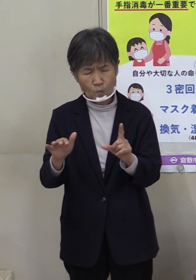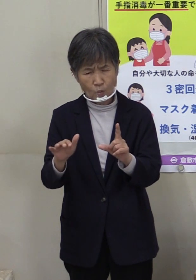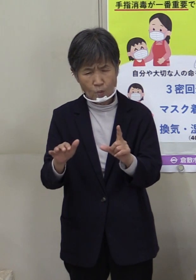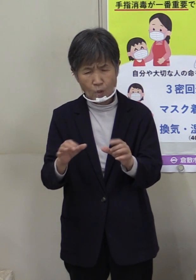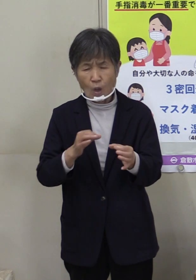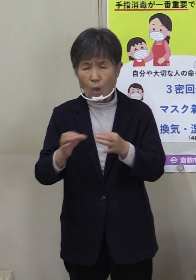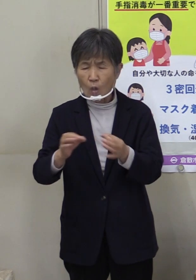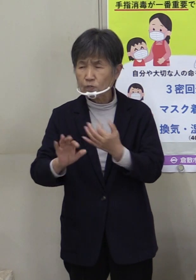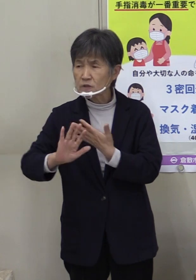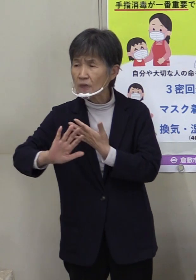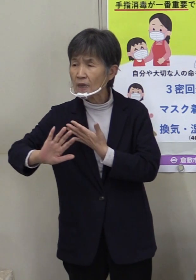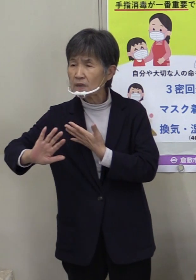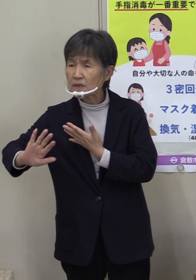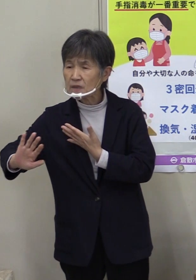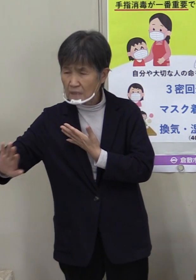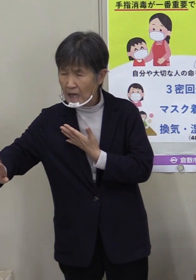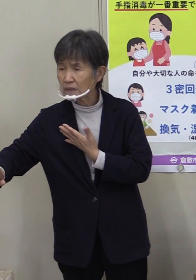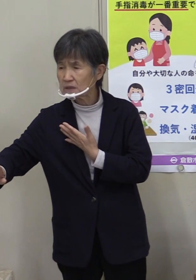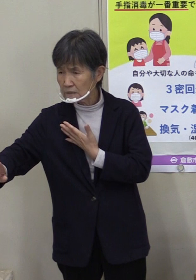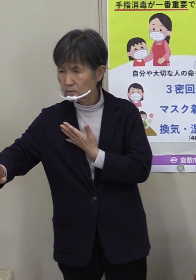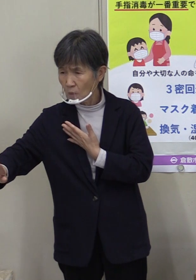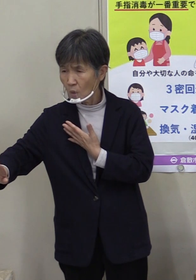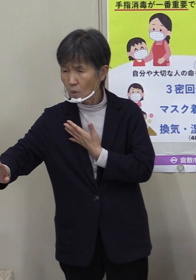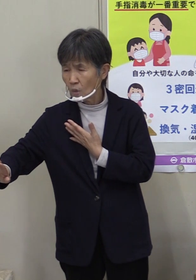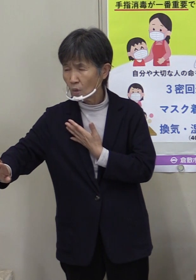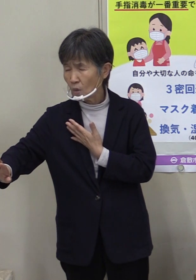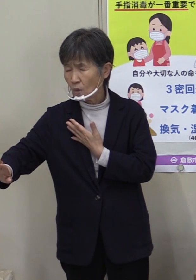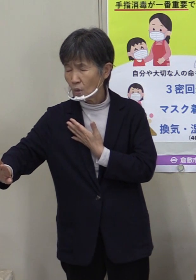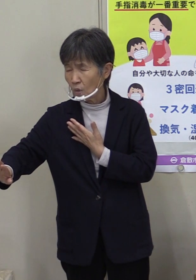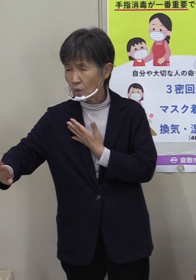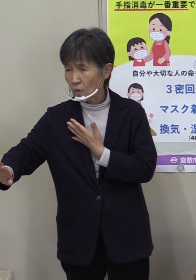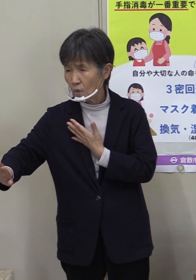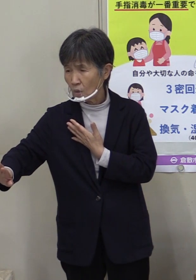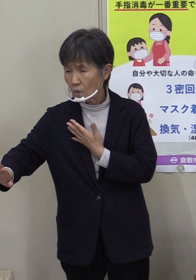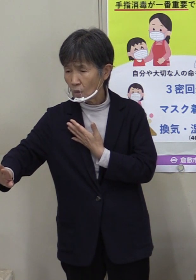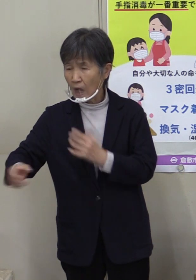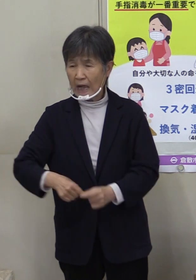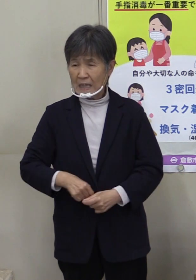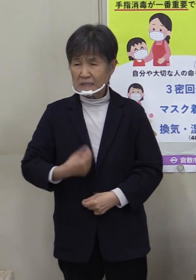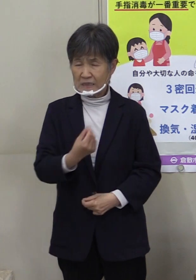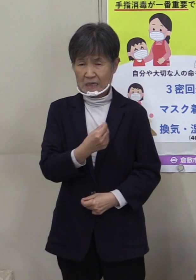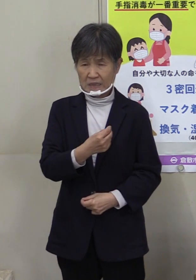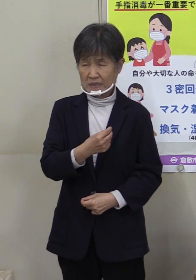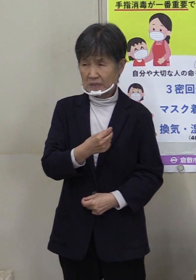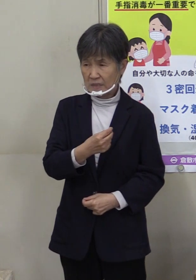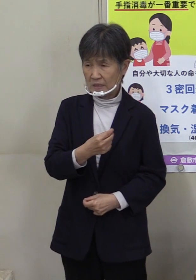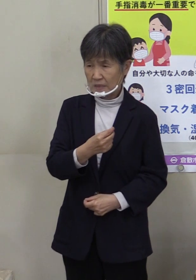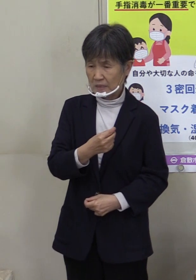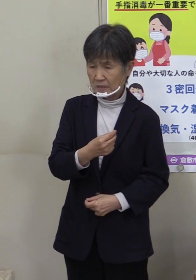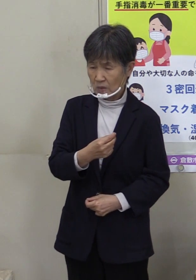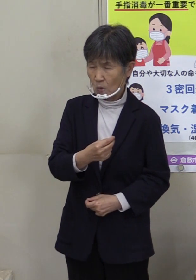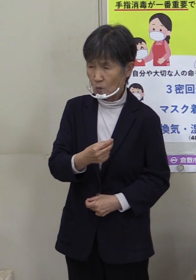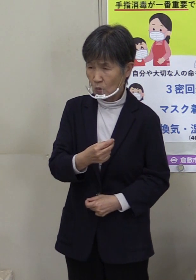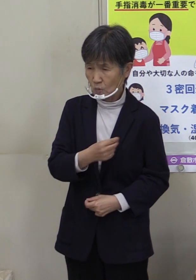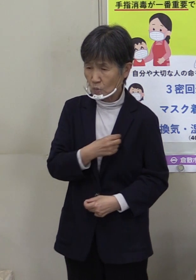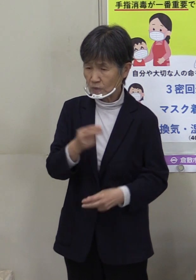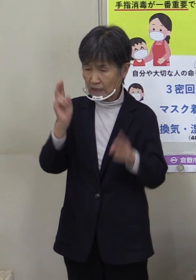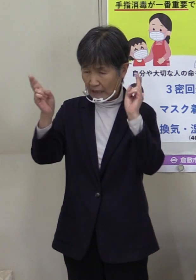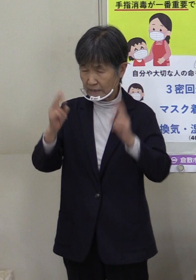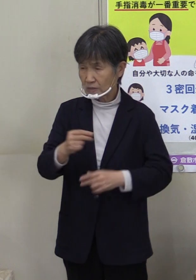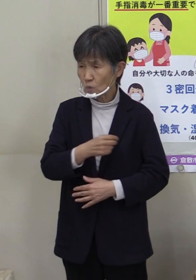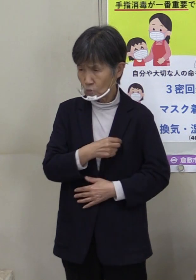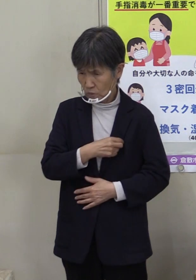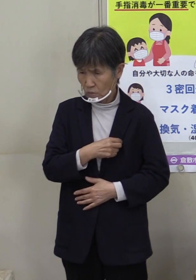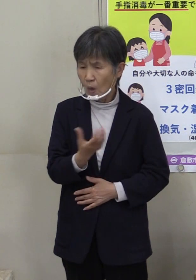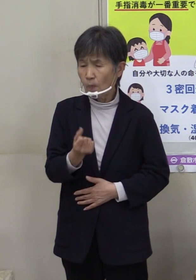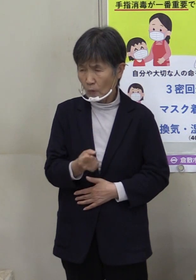お店以外にもそれなりの正規の、仕事を持たれている